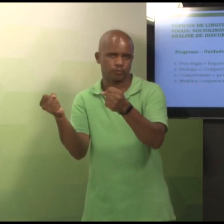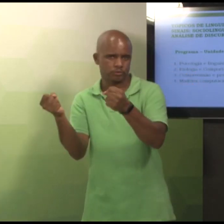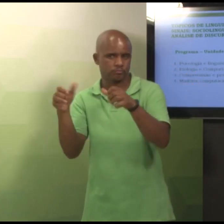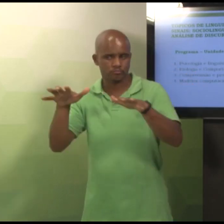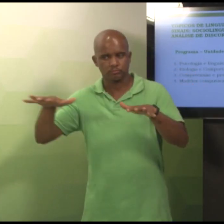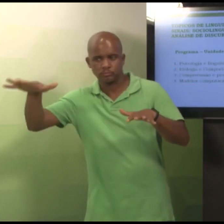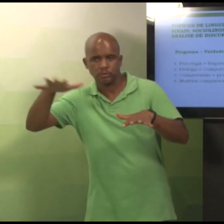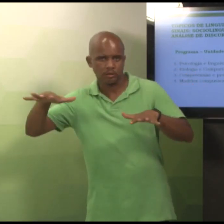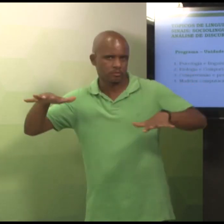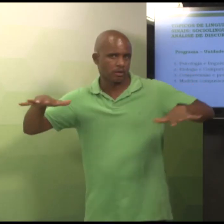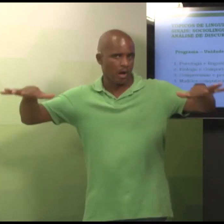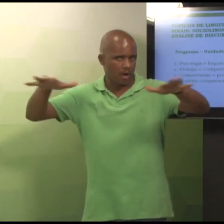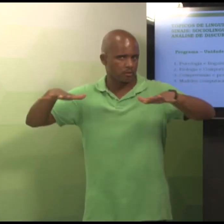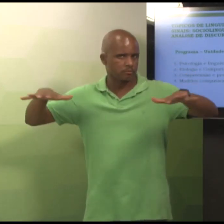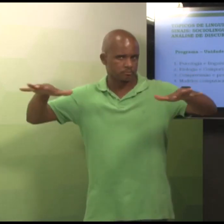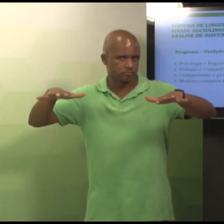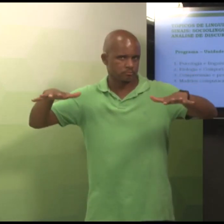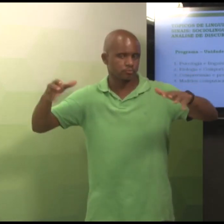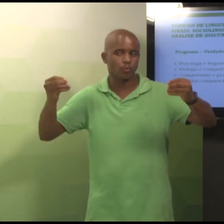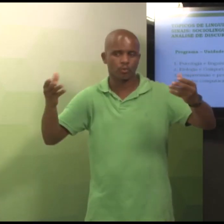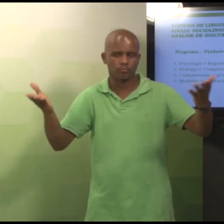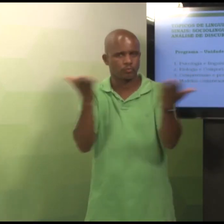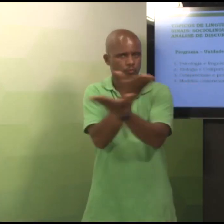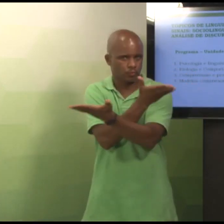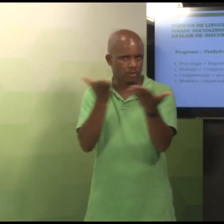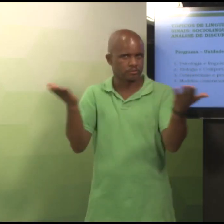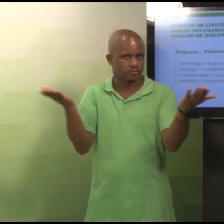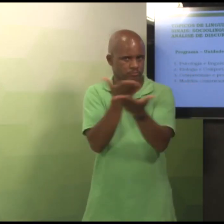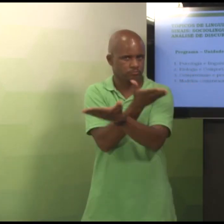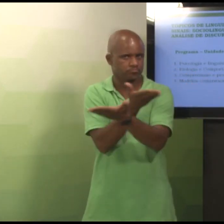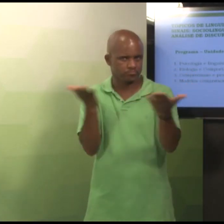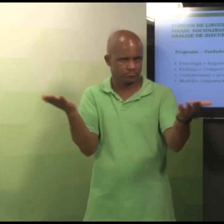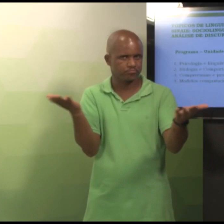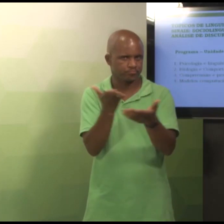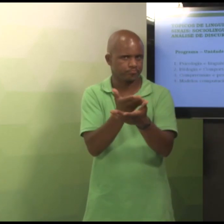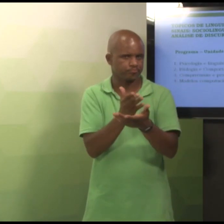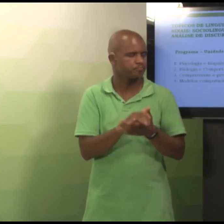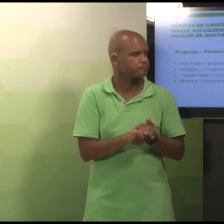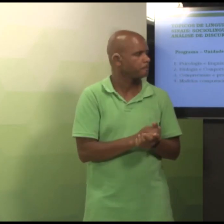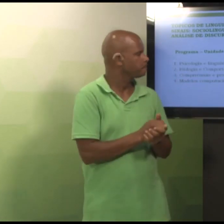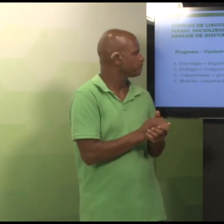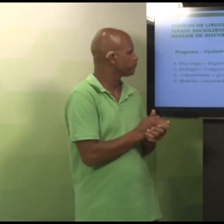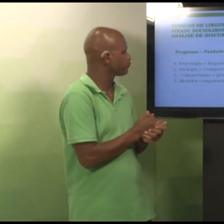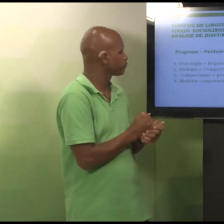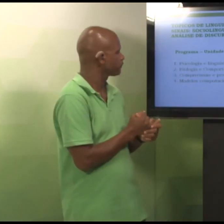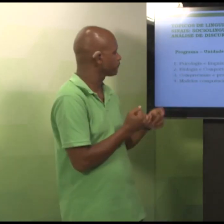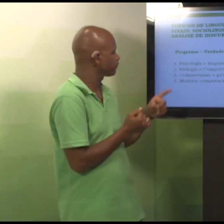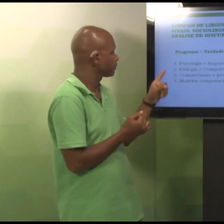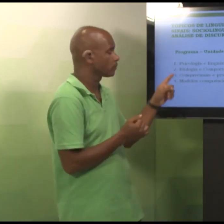Primeiro, psicologia e linguística, como 2 áreas que se interagem.